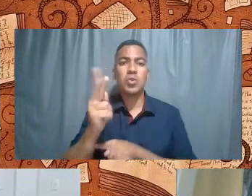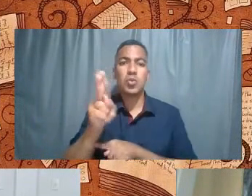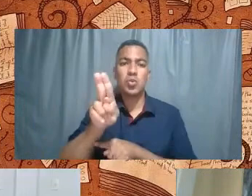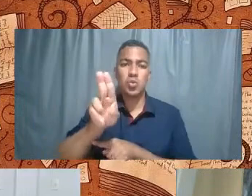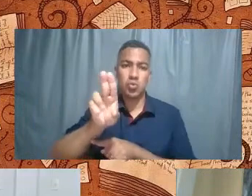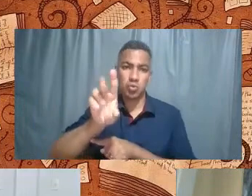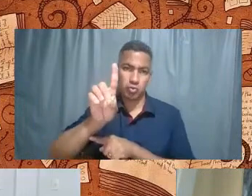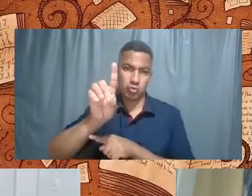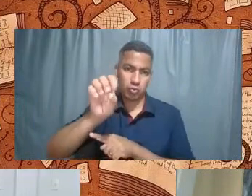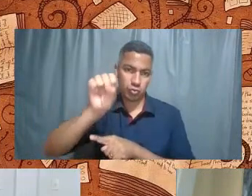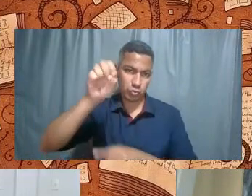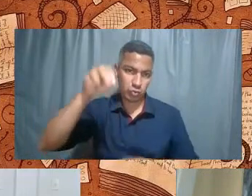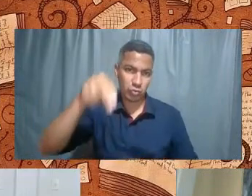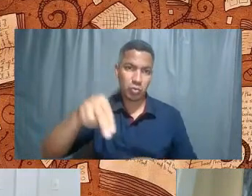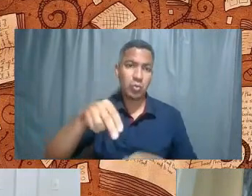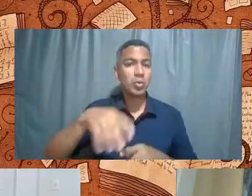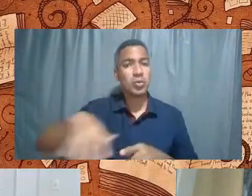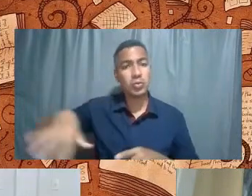nós agradecemos